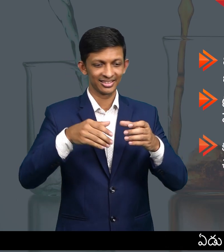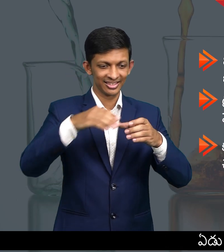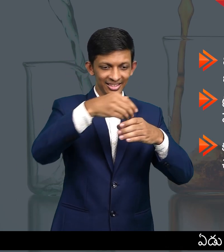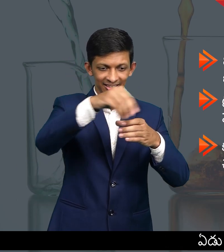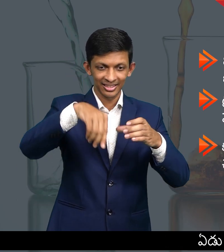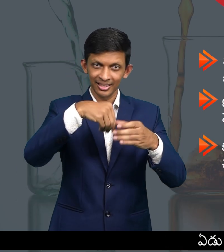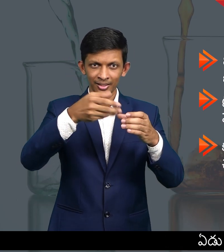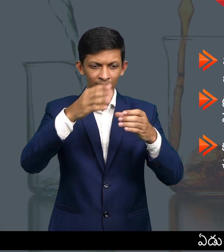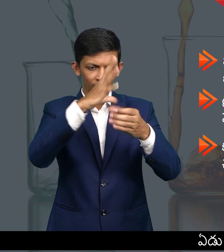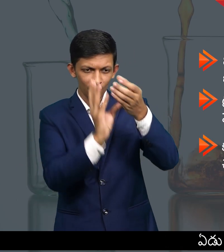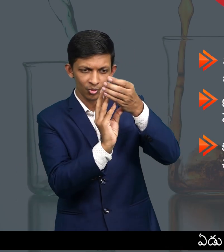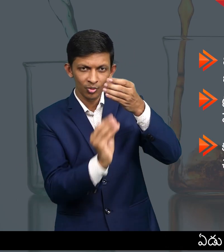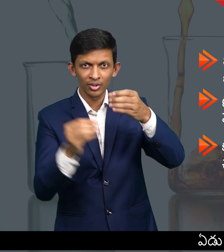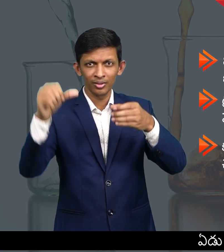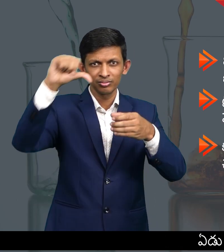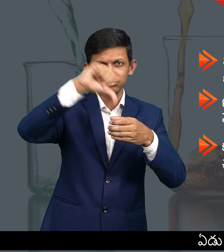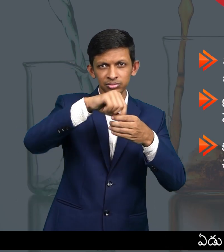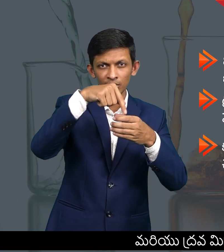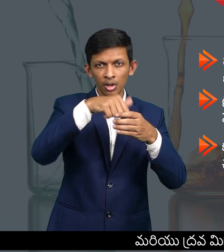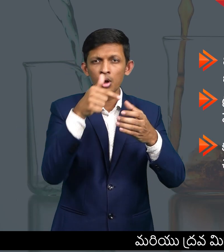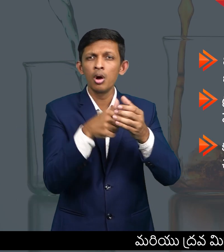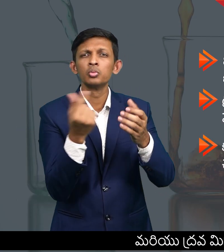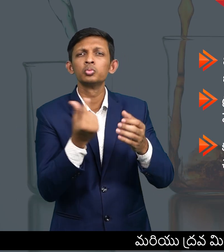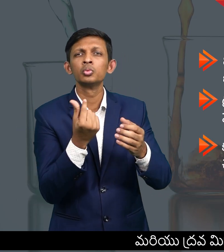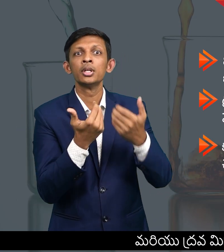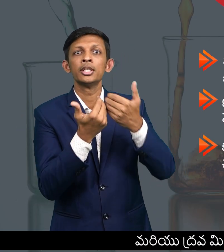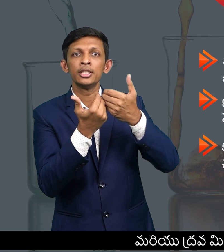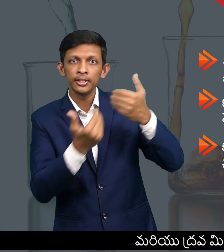7. కరగని ఘన మరియు ద్రవ మిశ్రమం